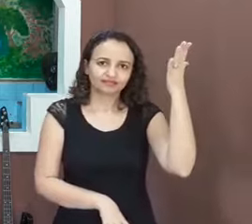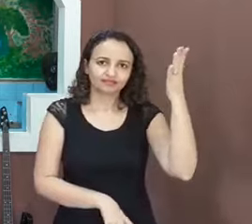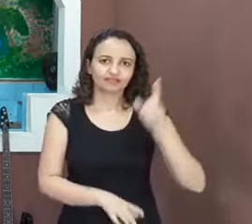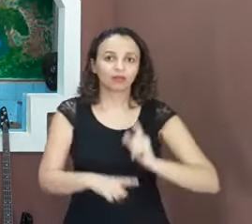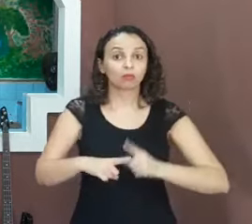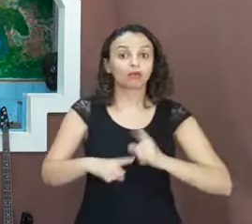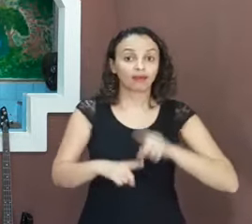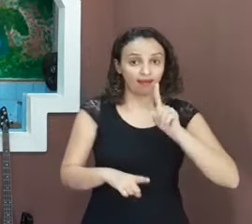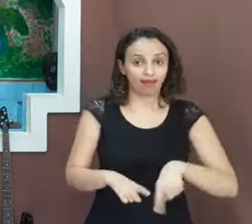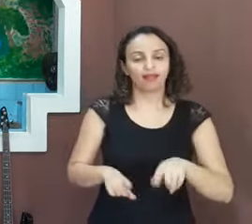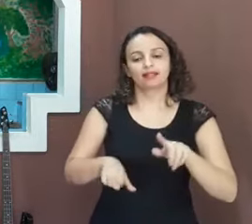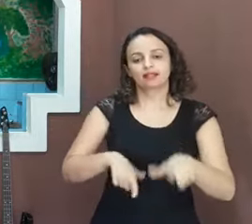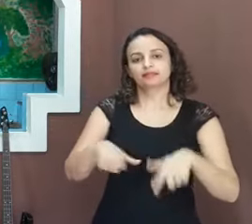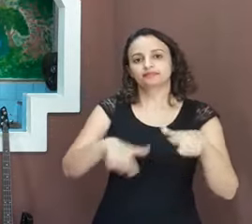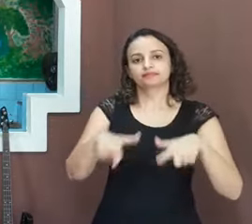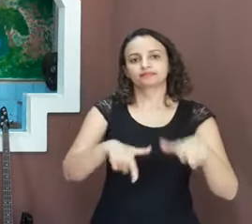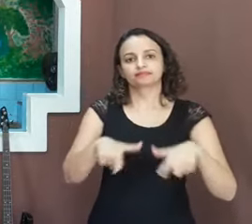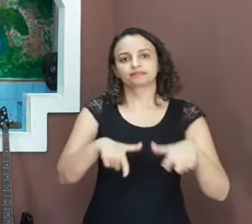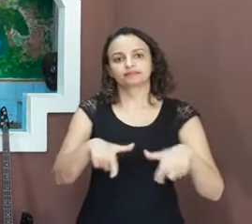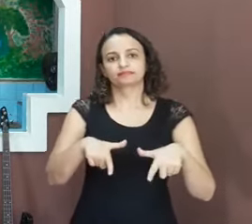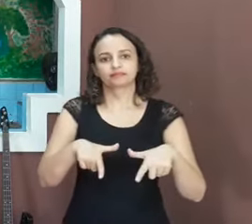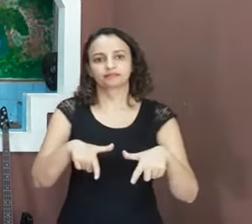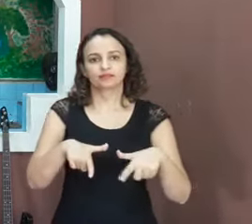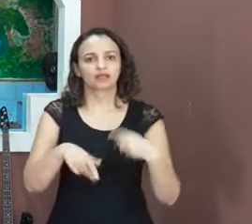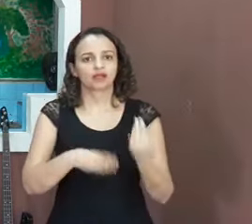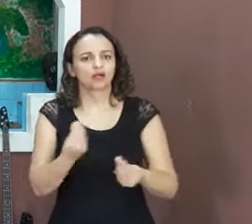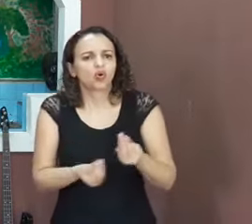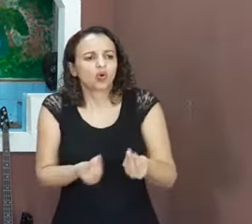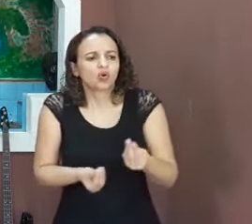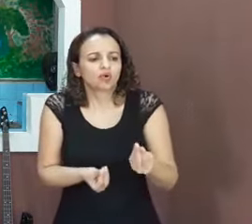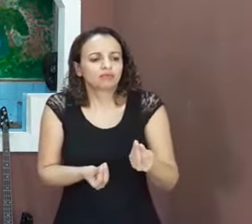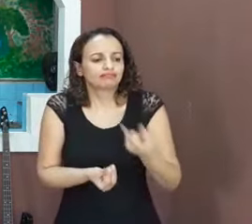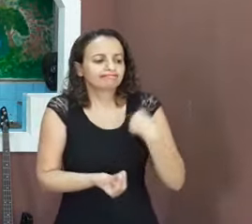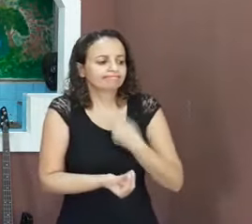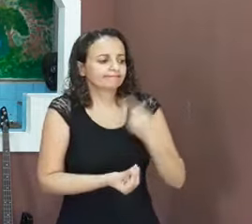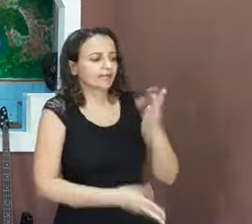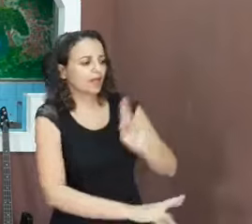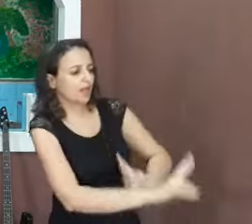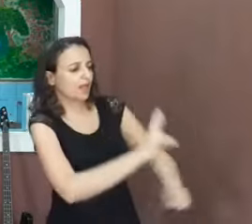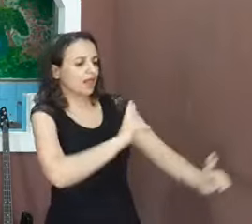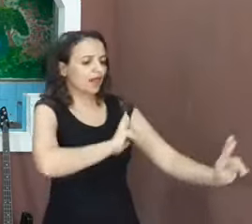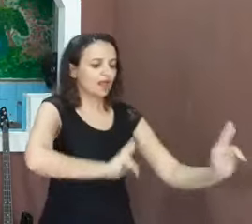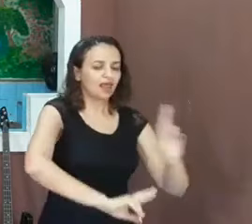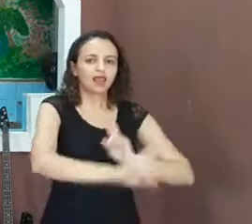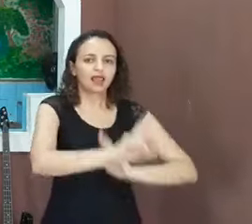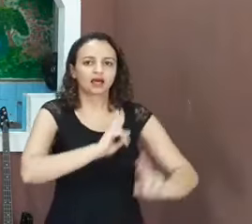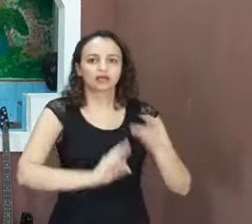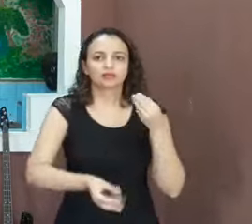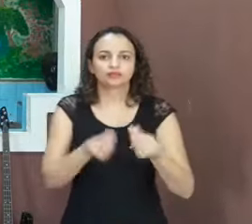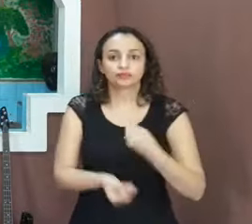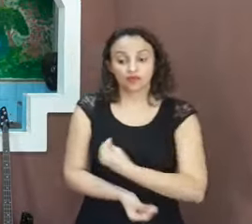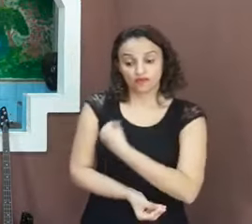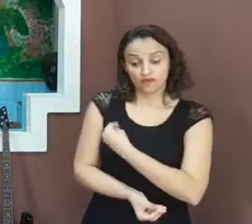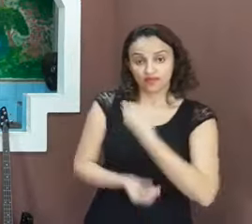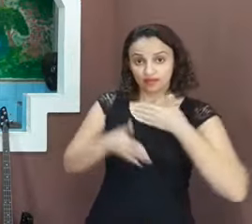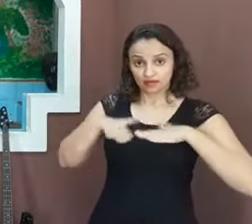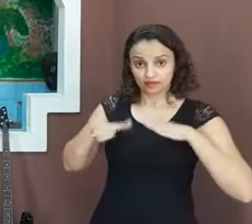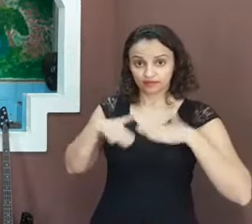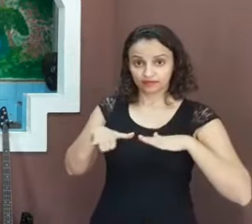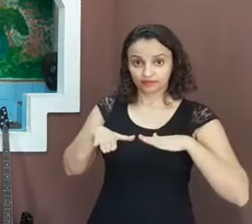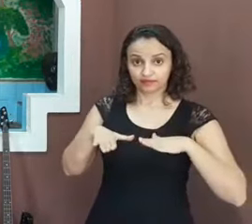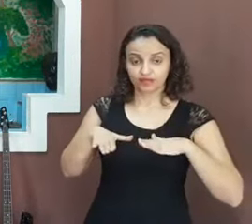um trabalho. Então, como que será as nossas relações? Viver uma vida tranquila, vemos a palavra de Deus. A iminência